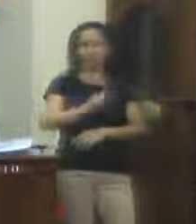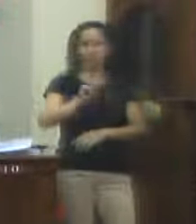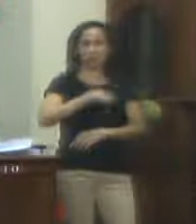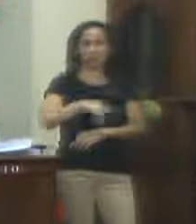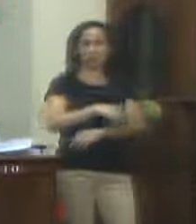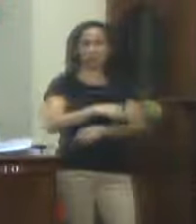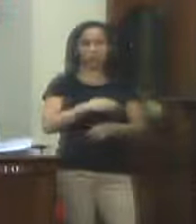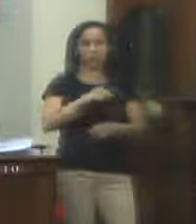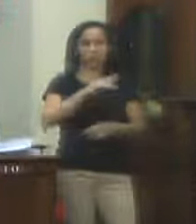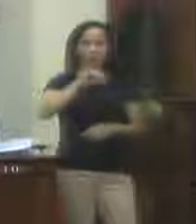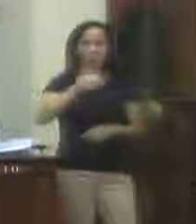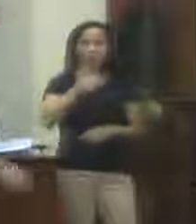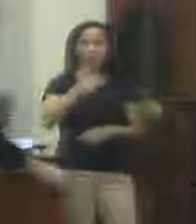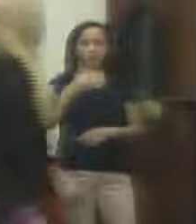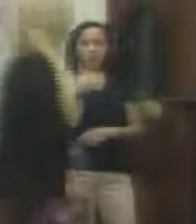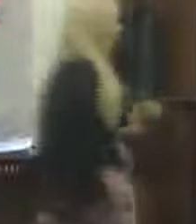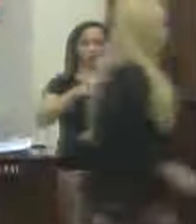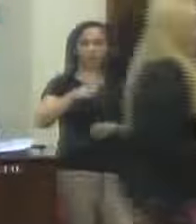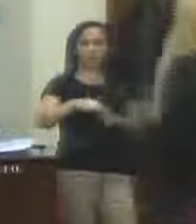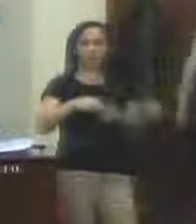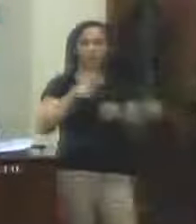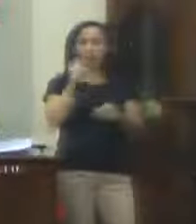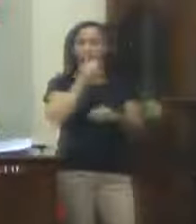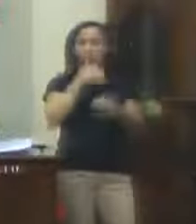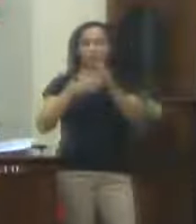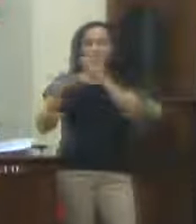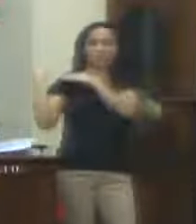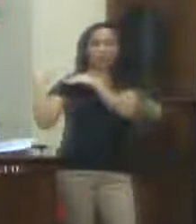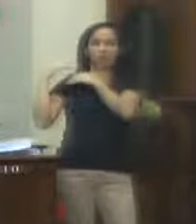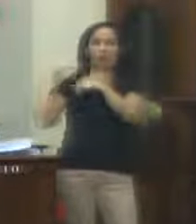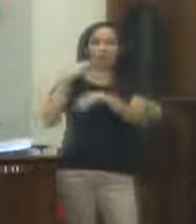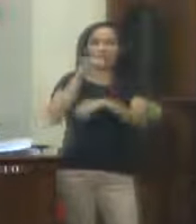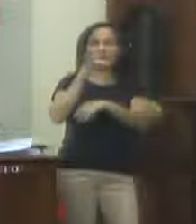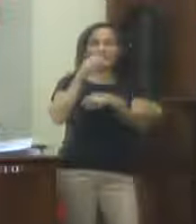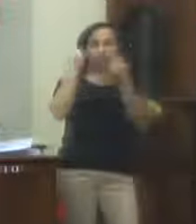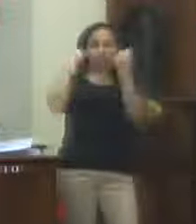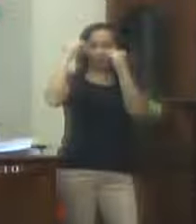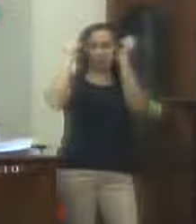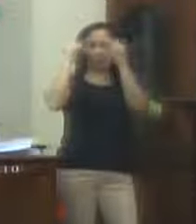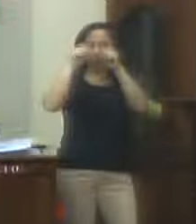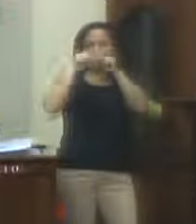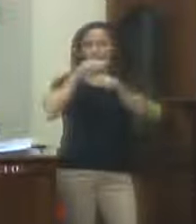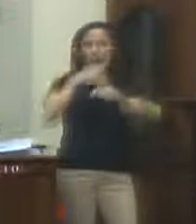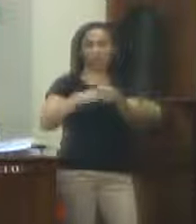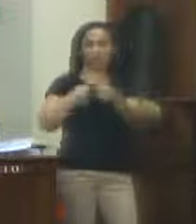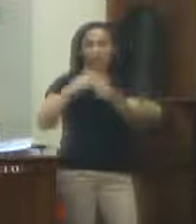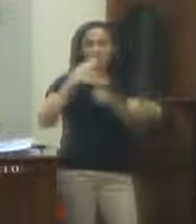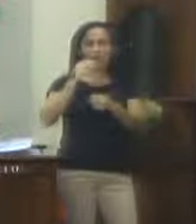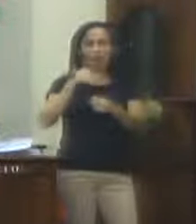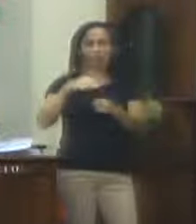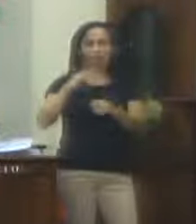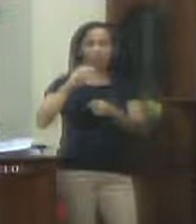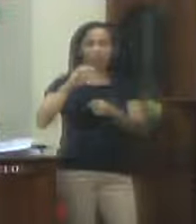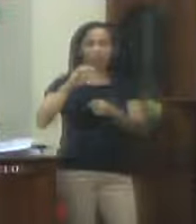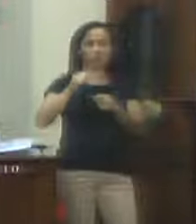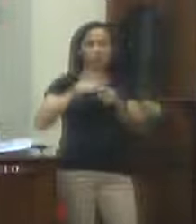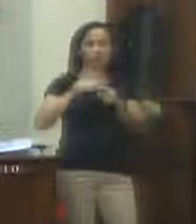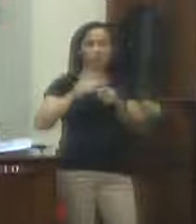Eupe, RJ 145, entre a antiga fábrica Chueque e o trevo da Cidade de Deus, no bairro Cambota. É necessário que haja uma